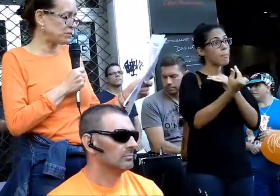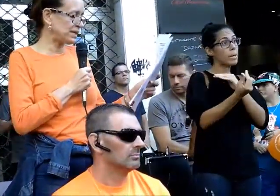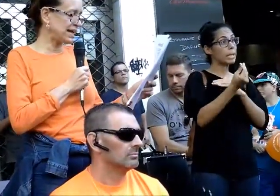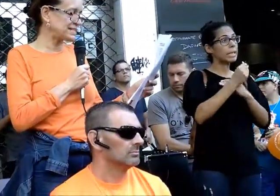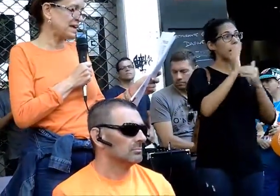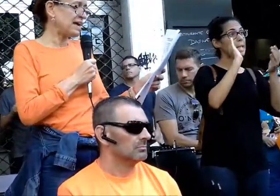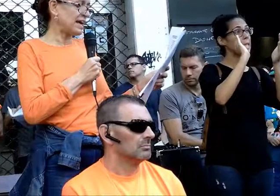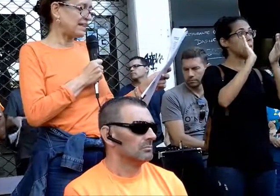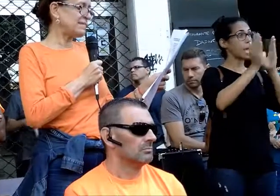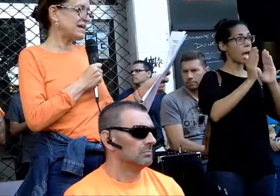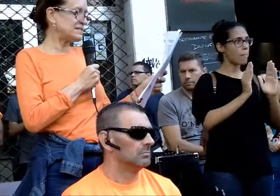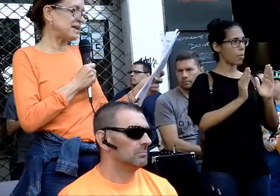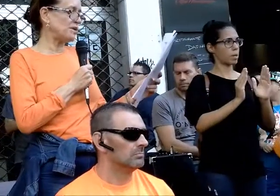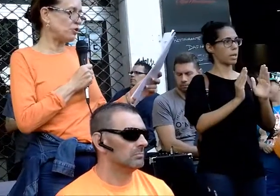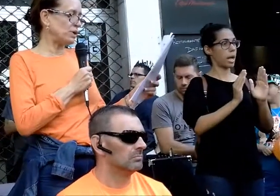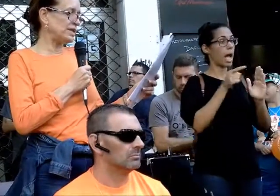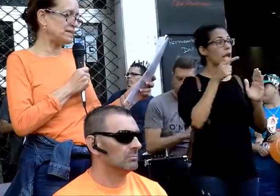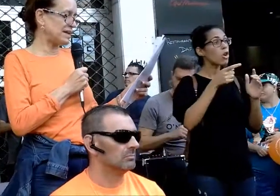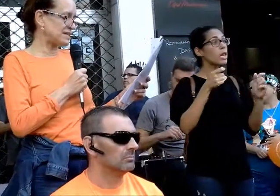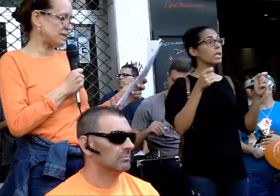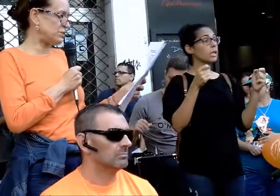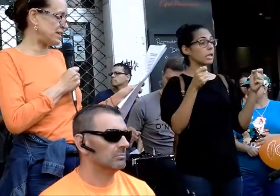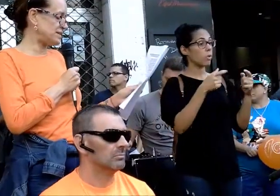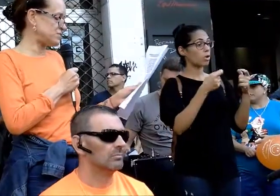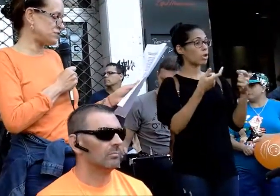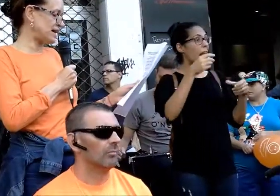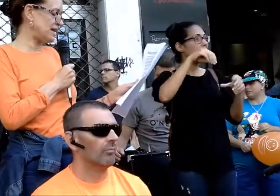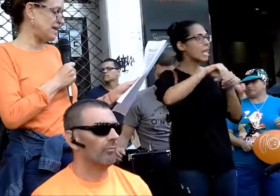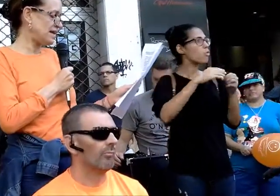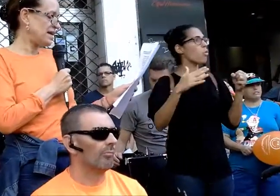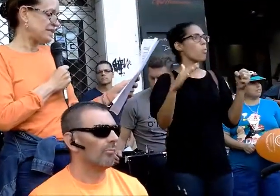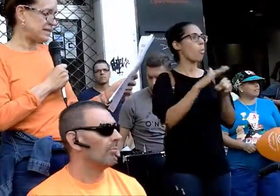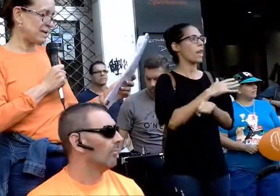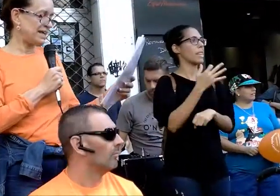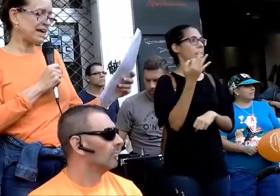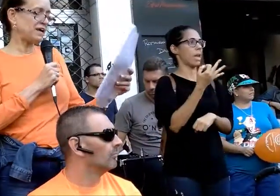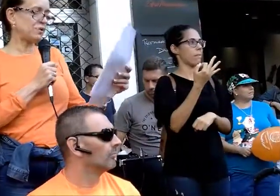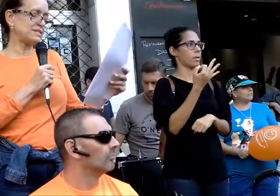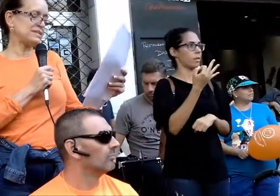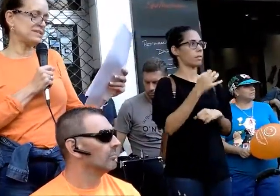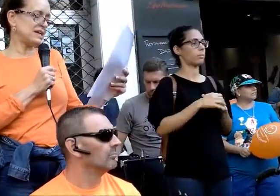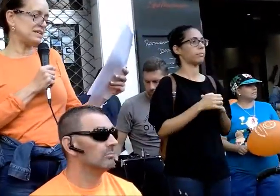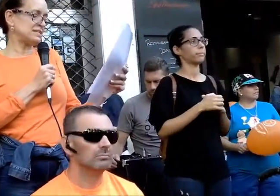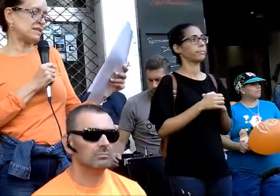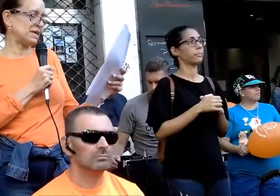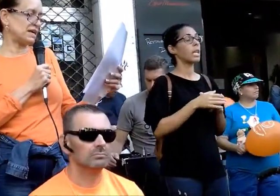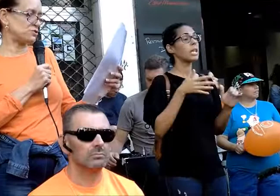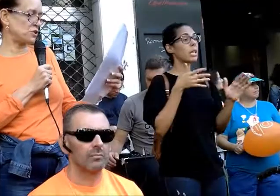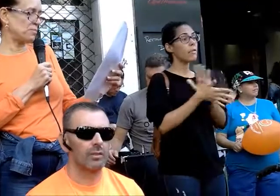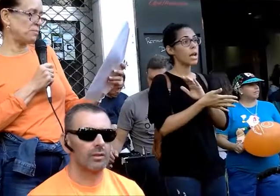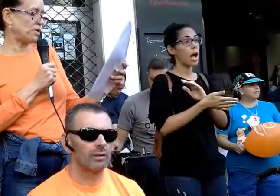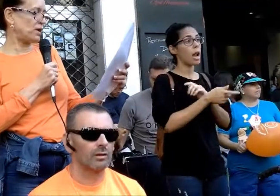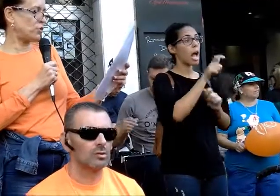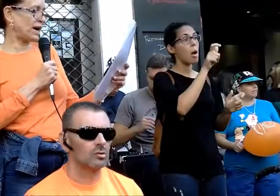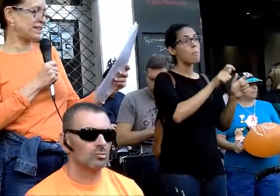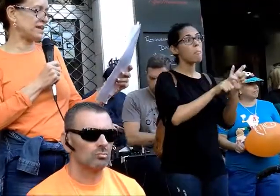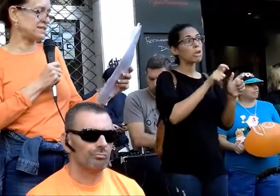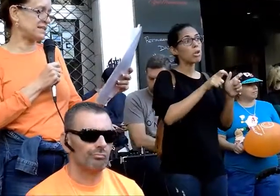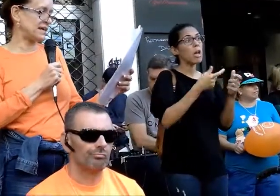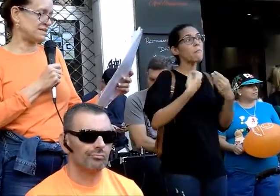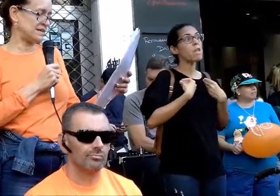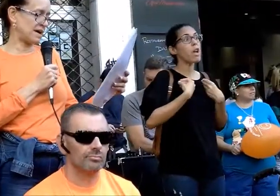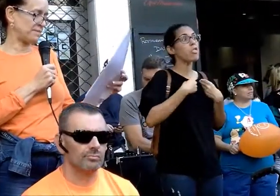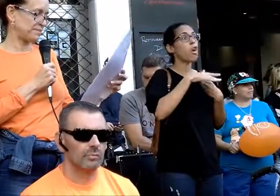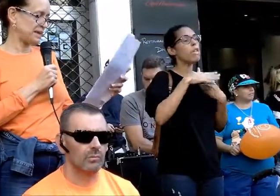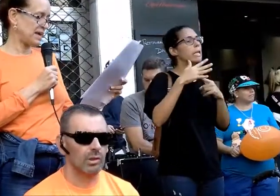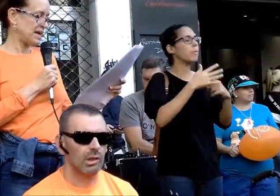terapéuticas que deben estar incluidas en la seguridad social, de manera que no exista discriminación por el lugar de